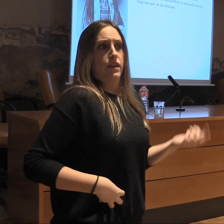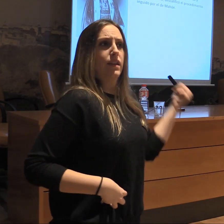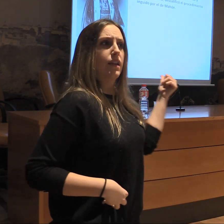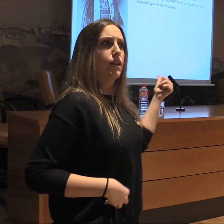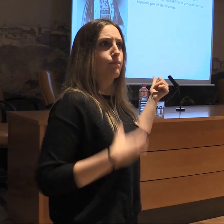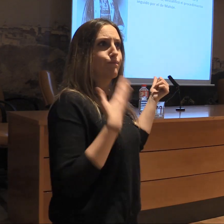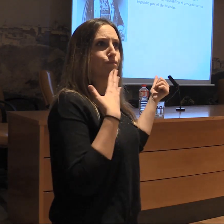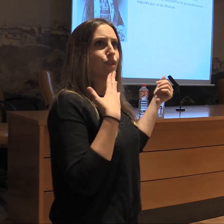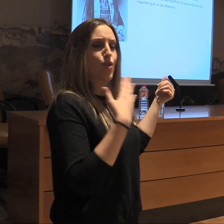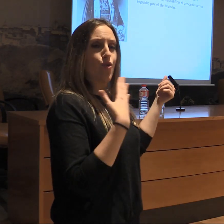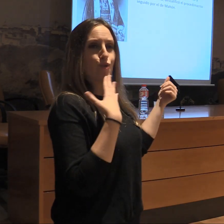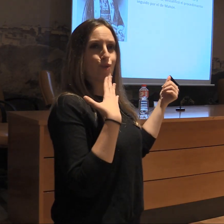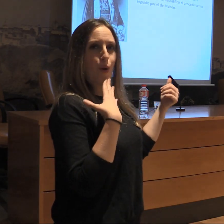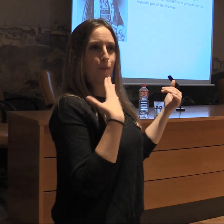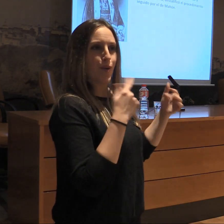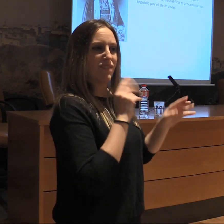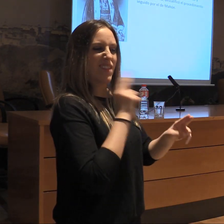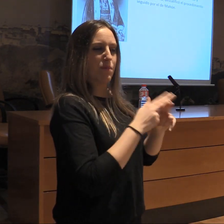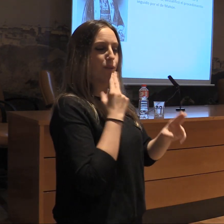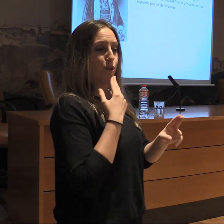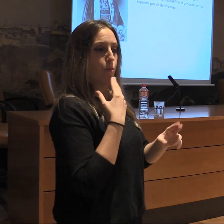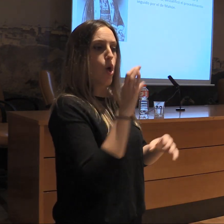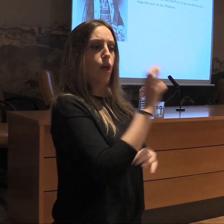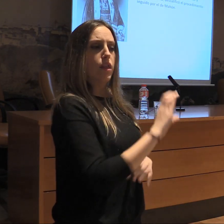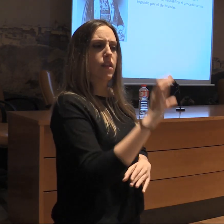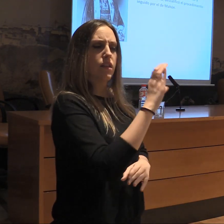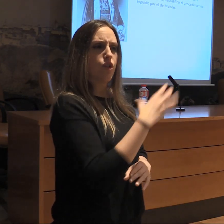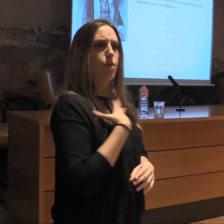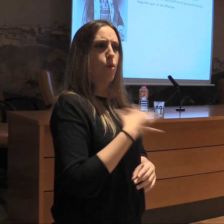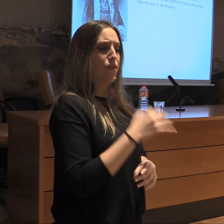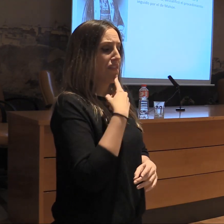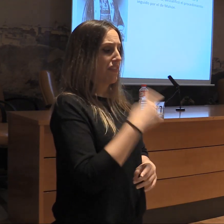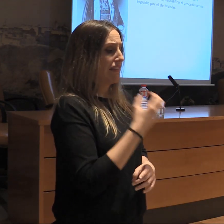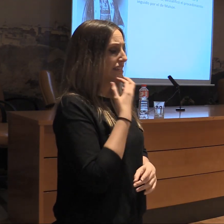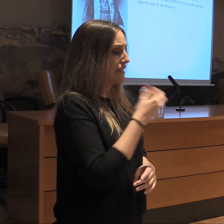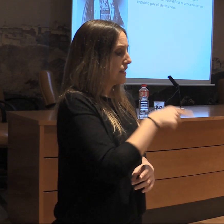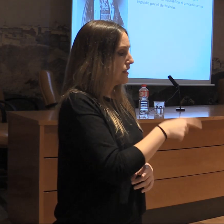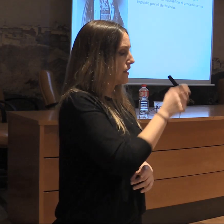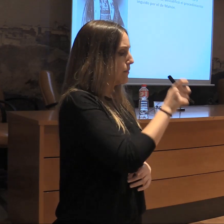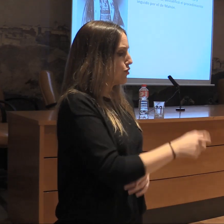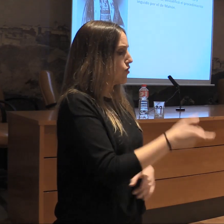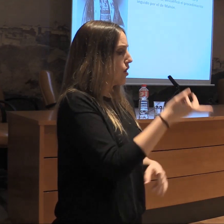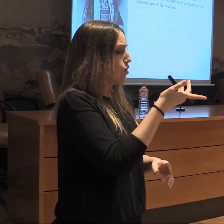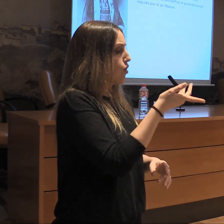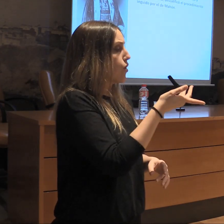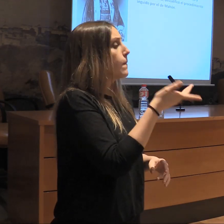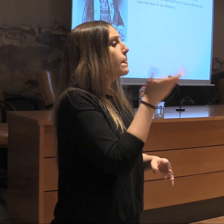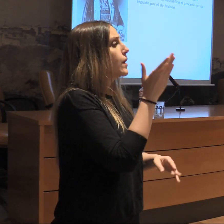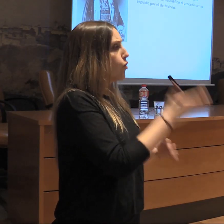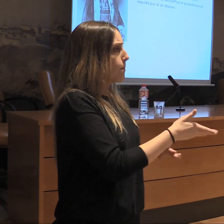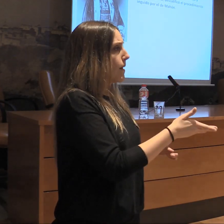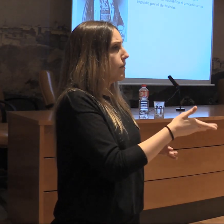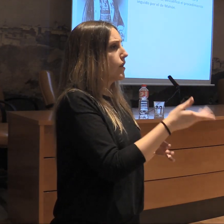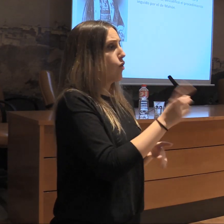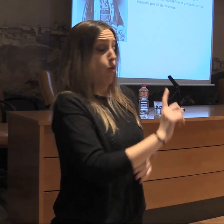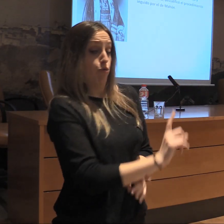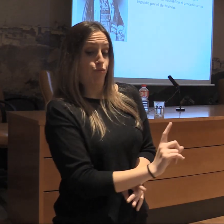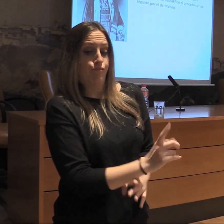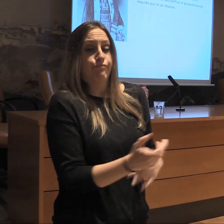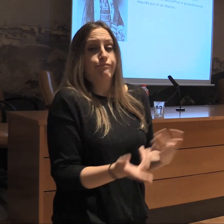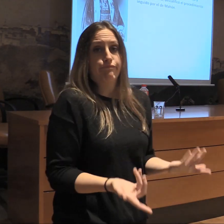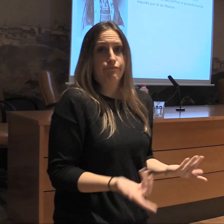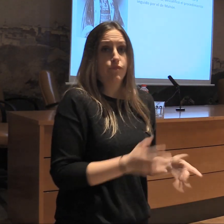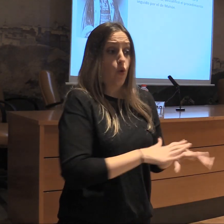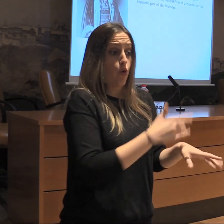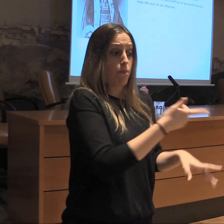llamado como el científico que podía determinar si esta persona era culpable o no. En realidad, si había